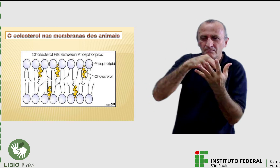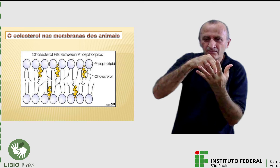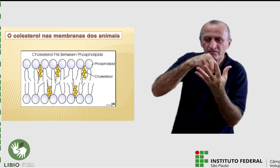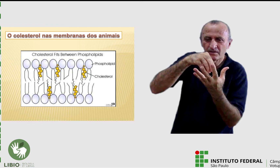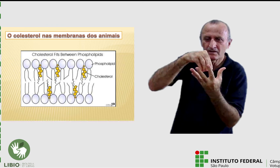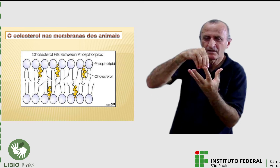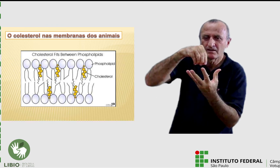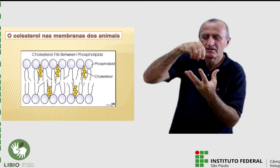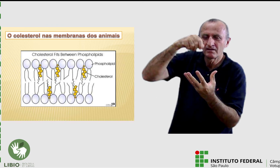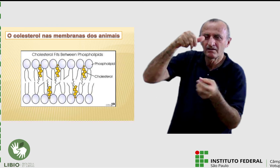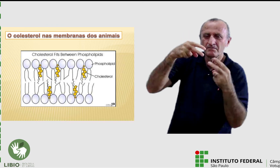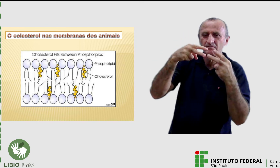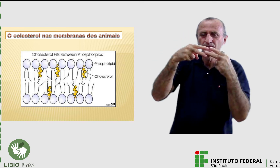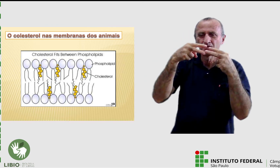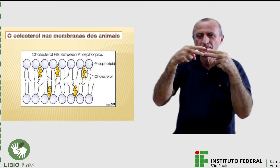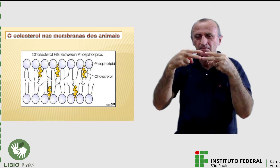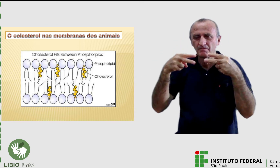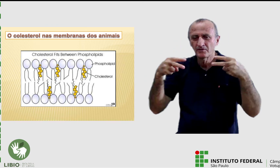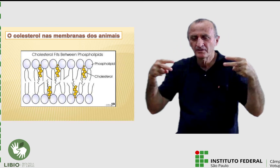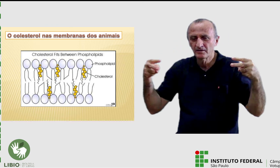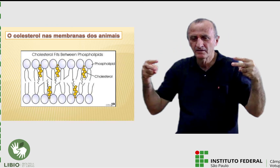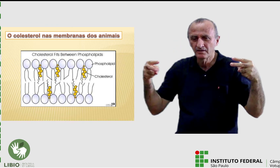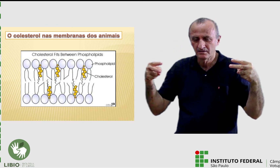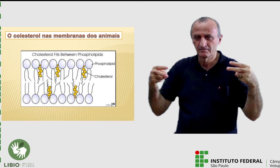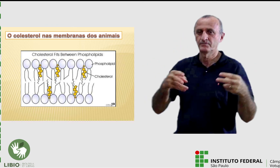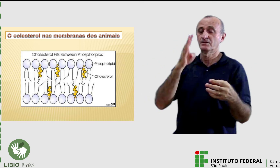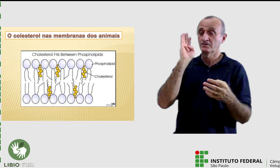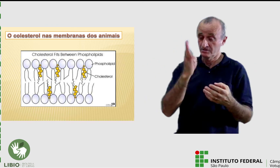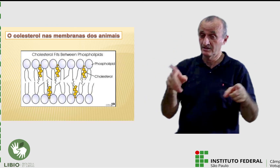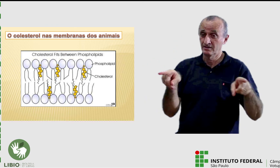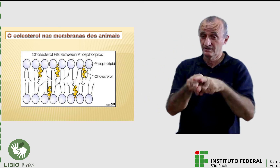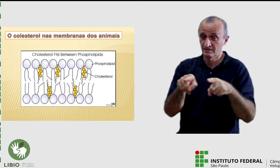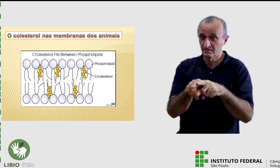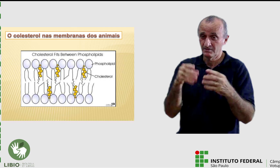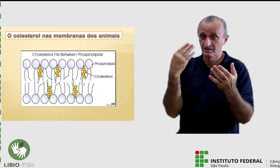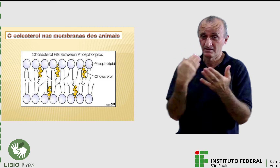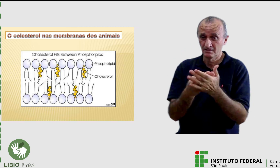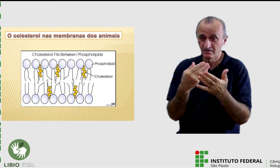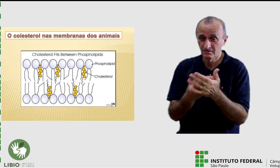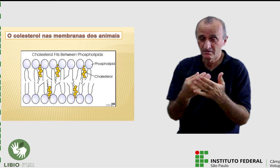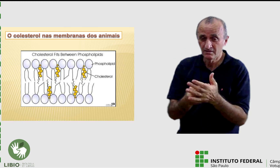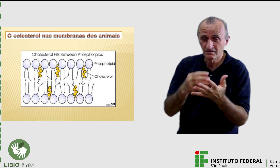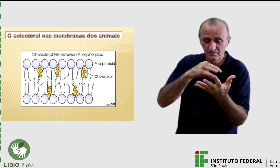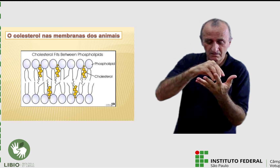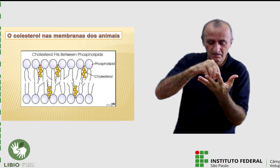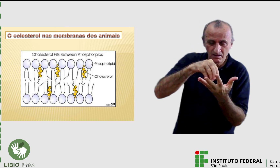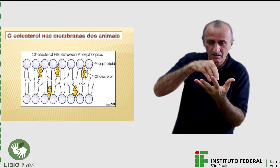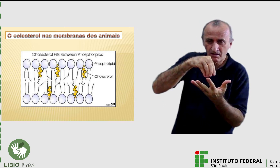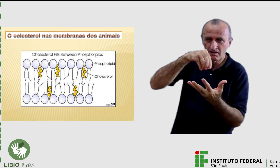os fosfolipídios e as proteínas. Já estudamos sobre os fosfolipídios.